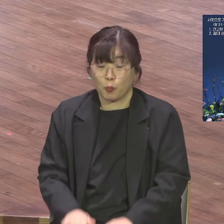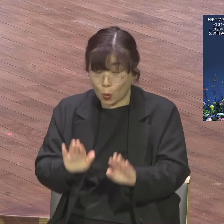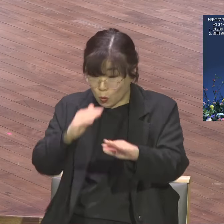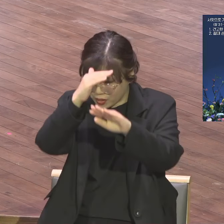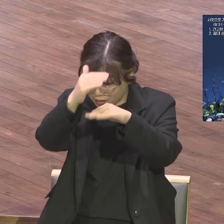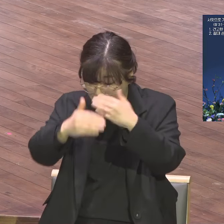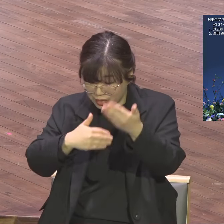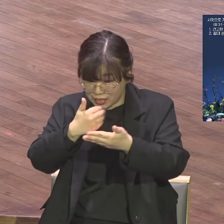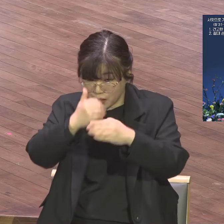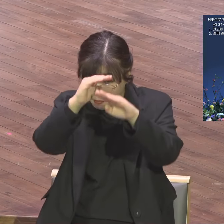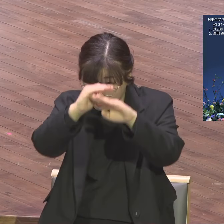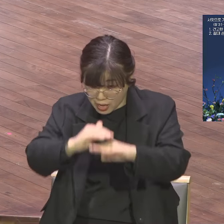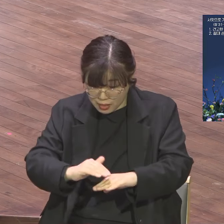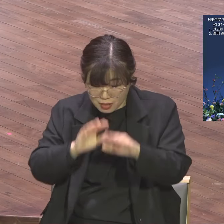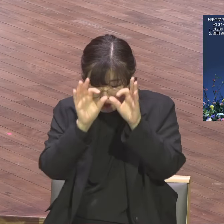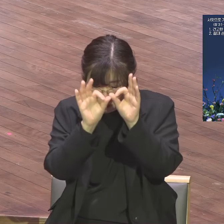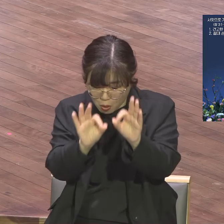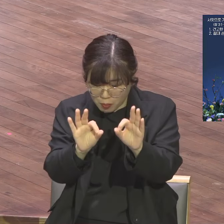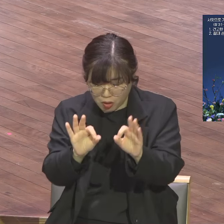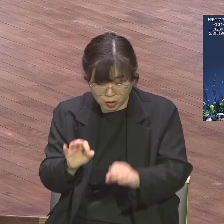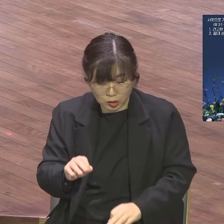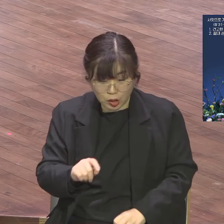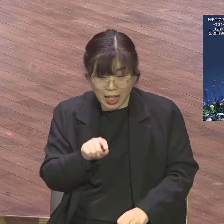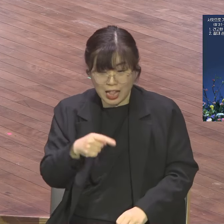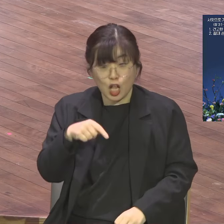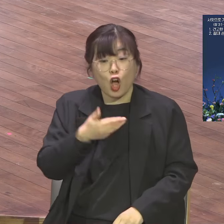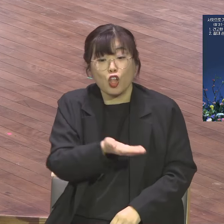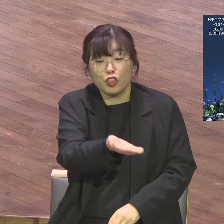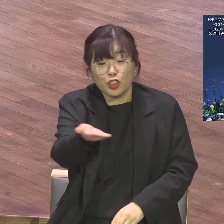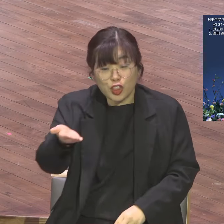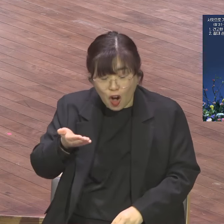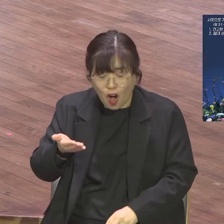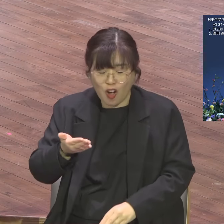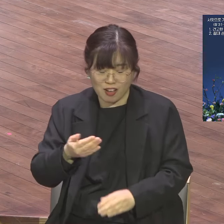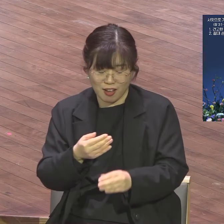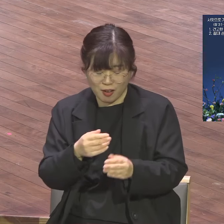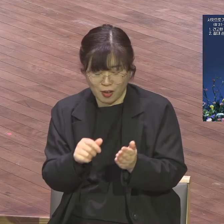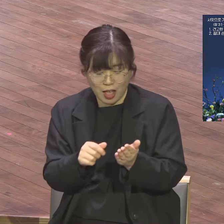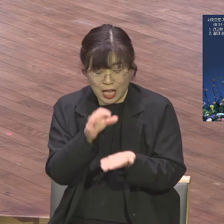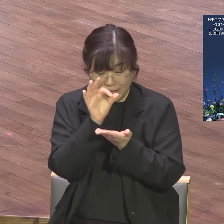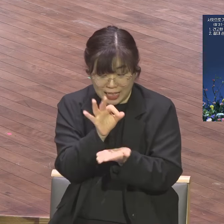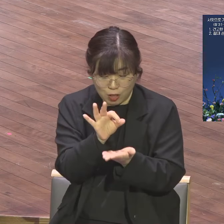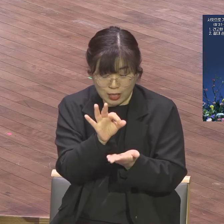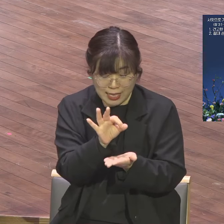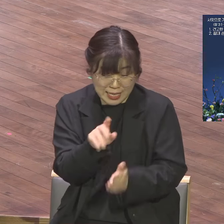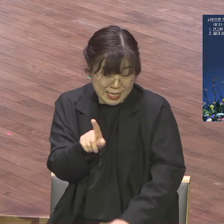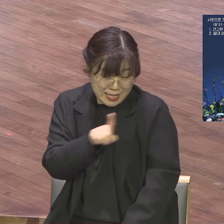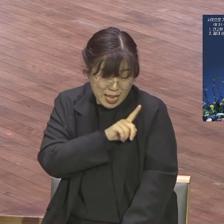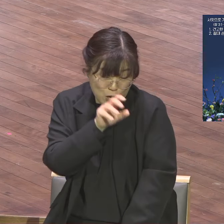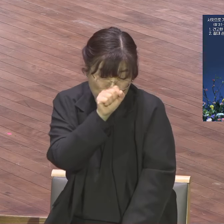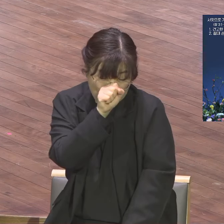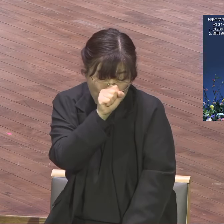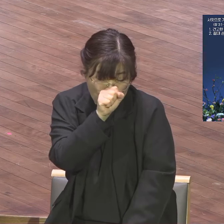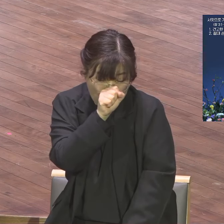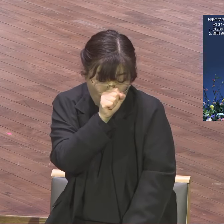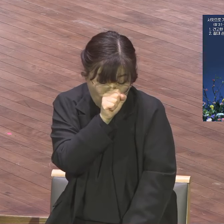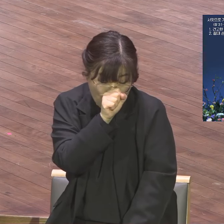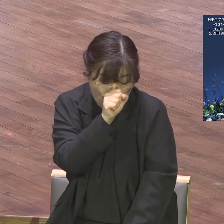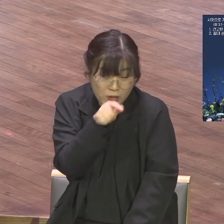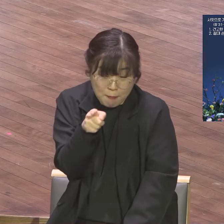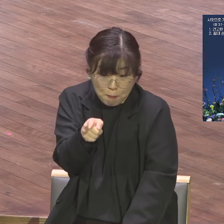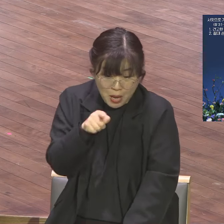거 대표적인 것을 말하면 되죠. 다시 말해서 우리가 가지고 있는 재물과 소산물의 모든